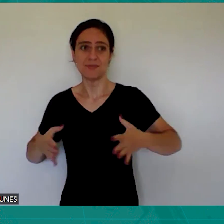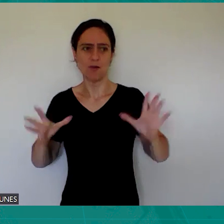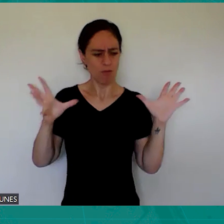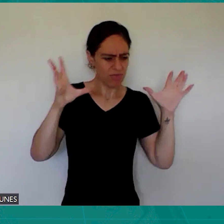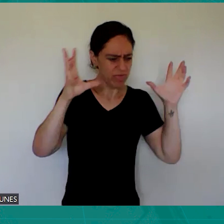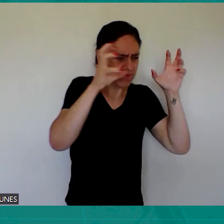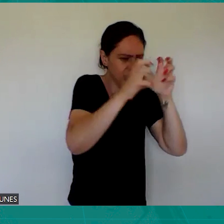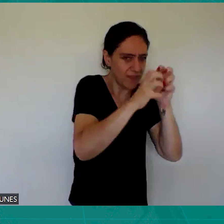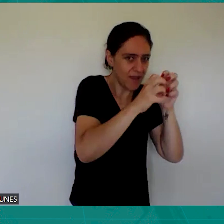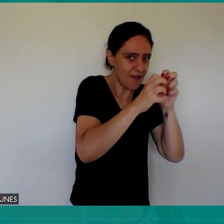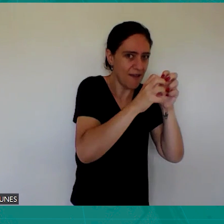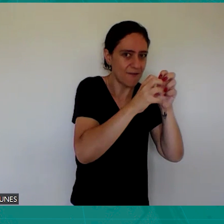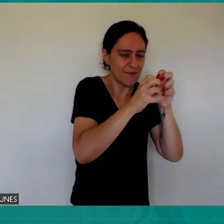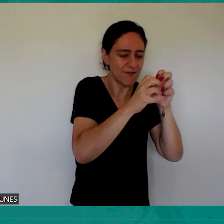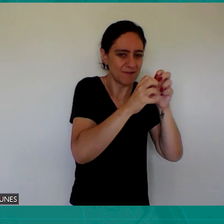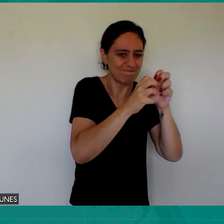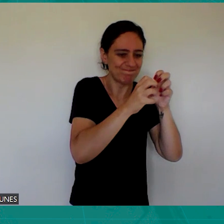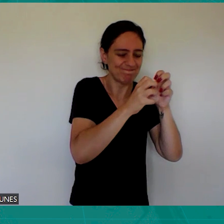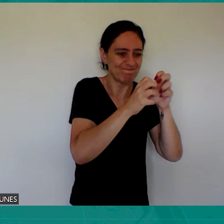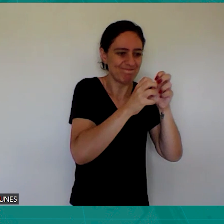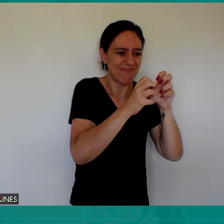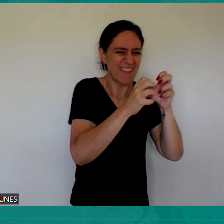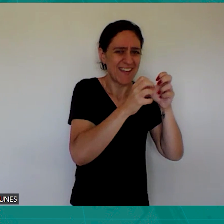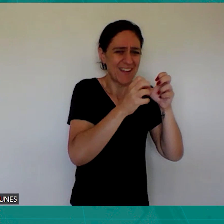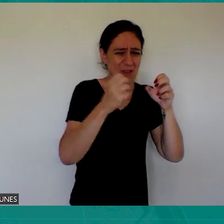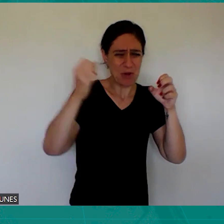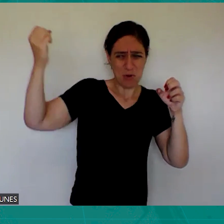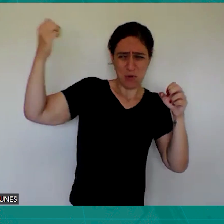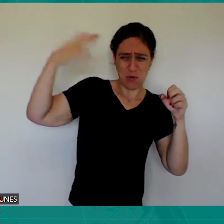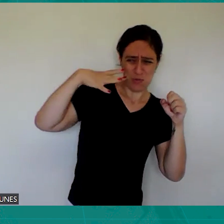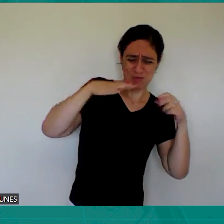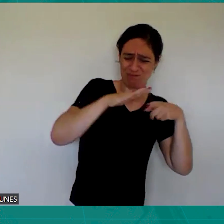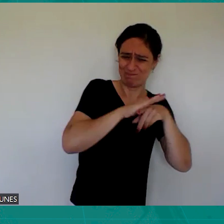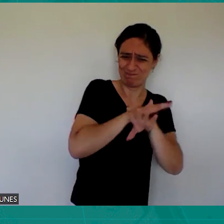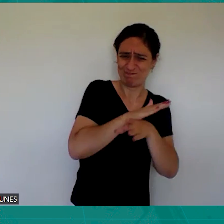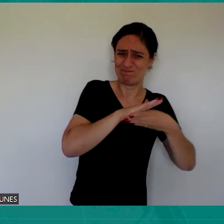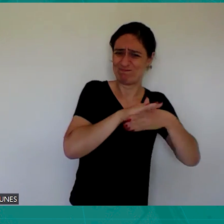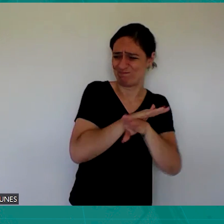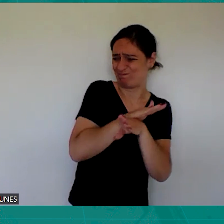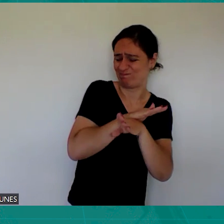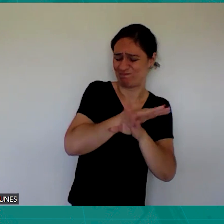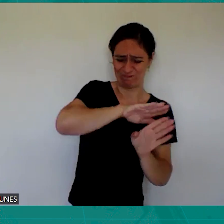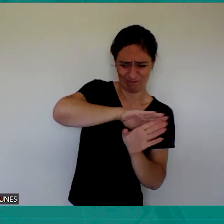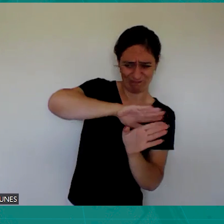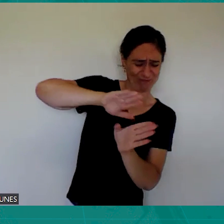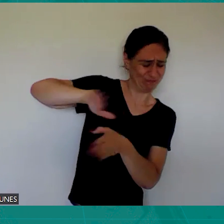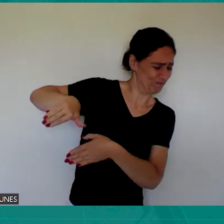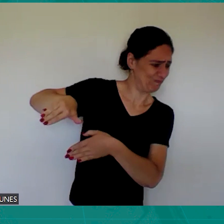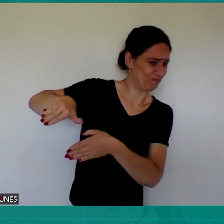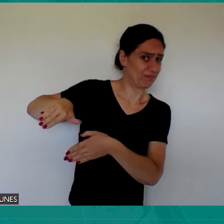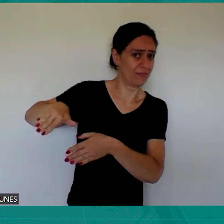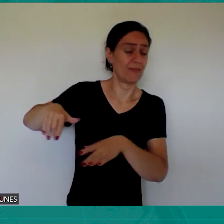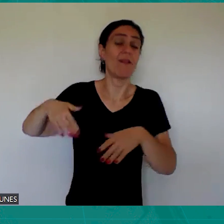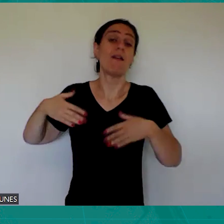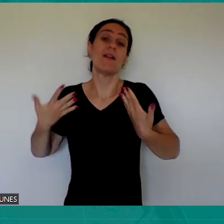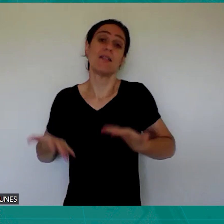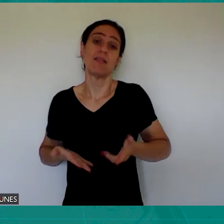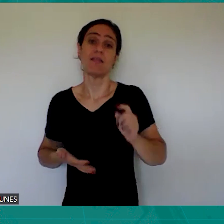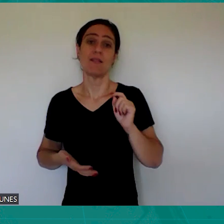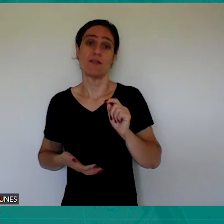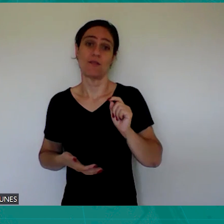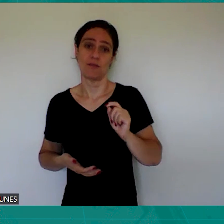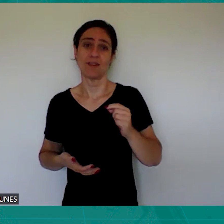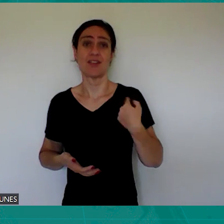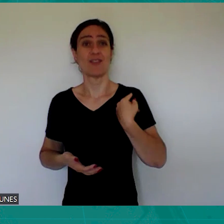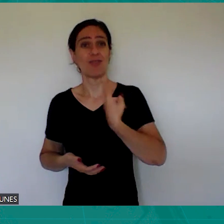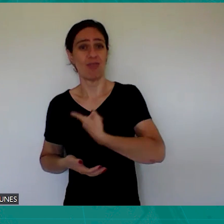se incomoda com a luz. Portanto, irmãos, muitas vezes nós somos